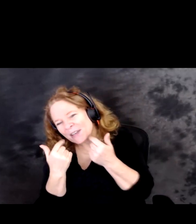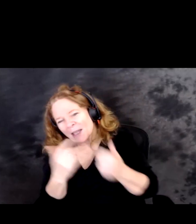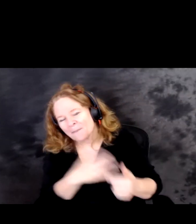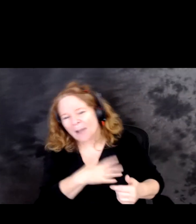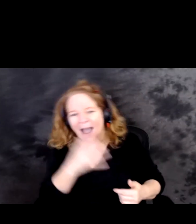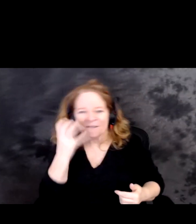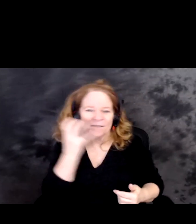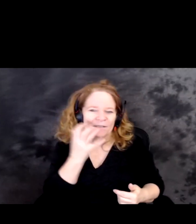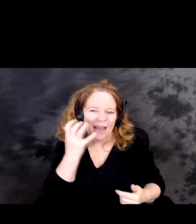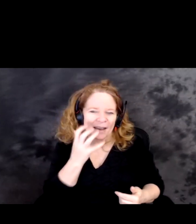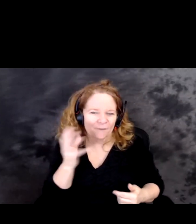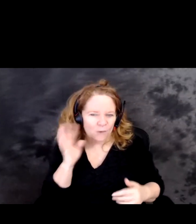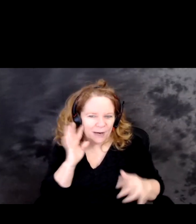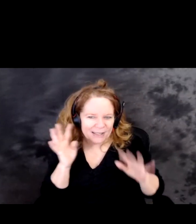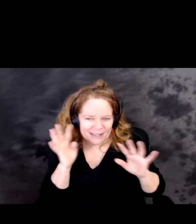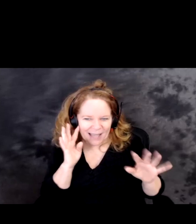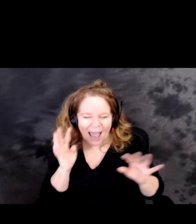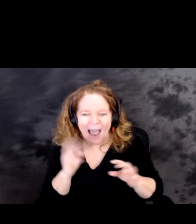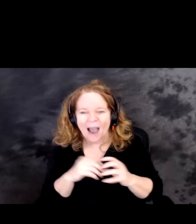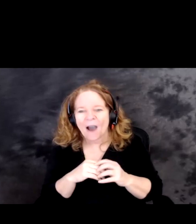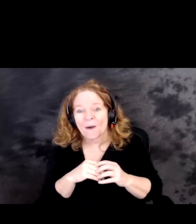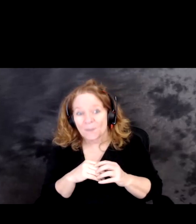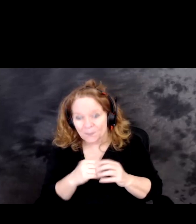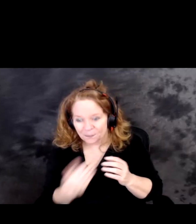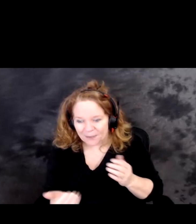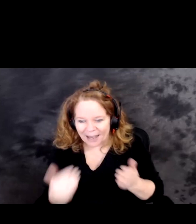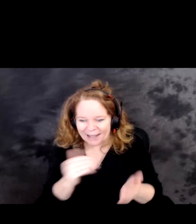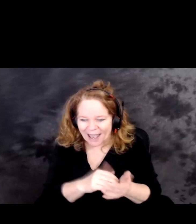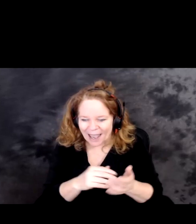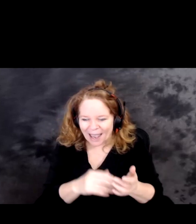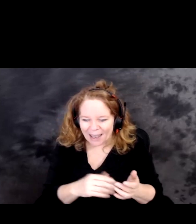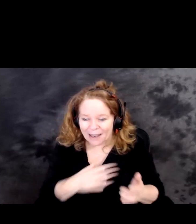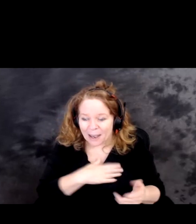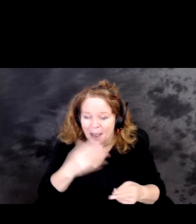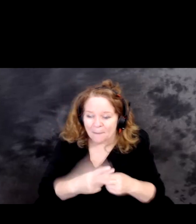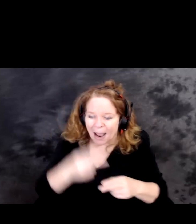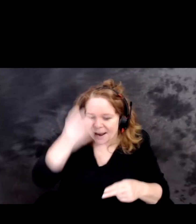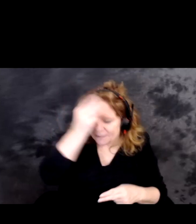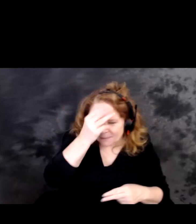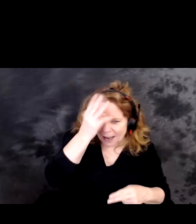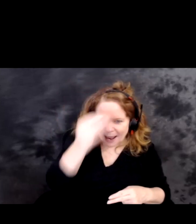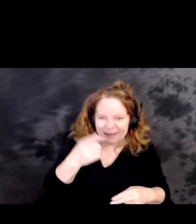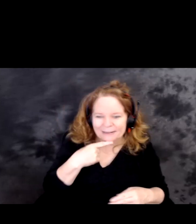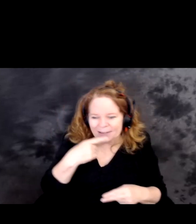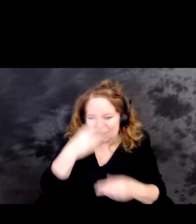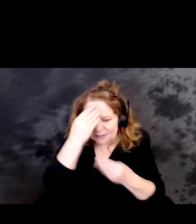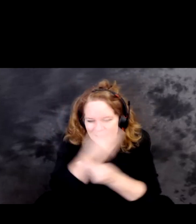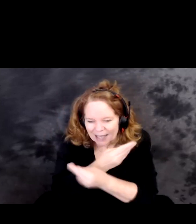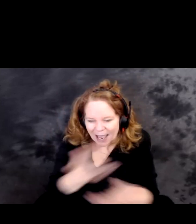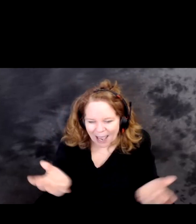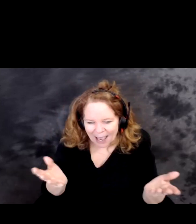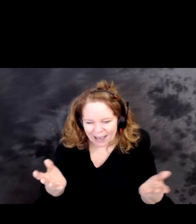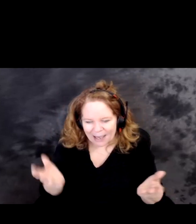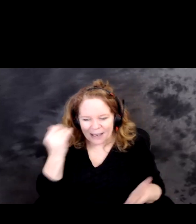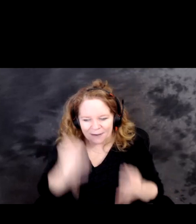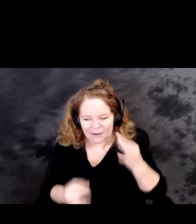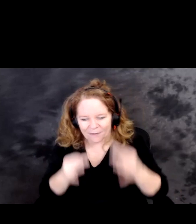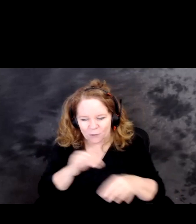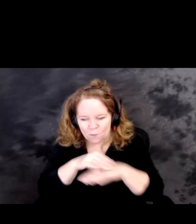la alegría, el sonido de la risa es lo mejor. Mi nombre es Marvin y me gustaría